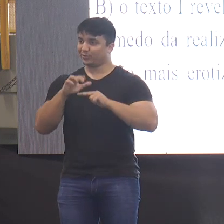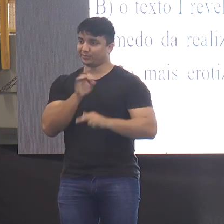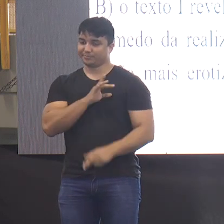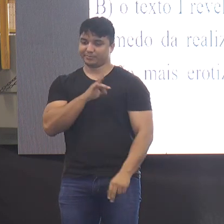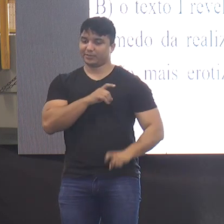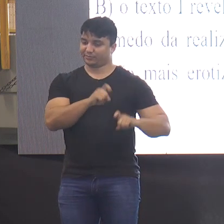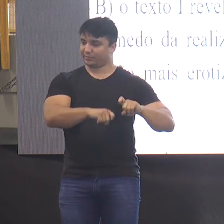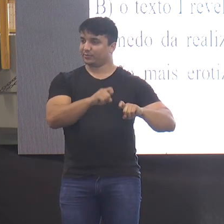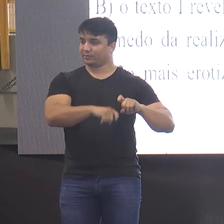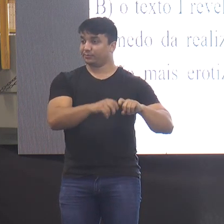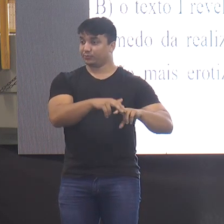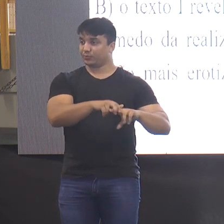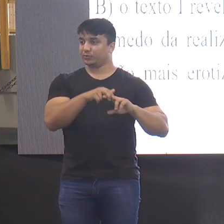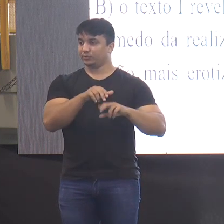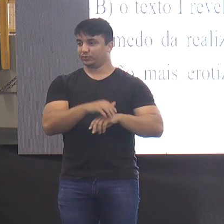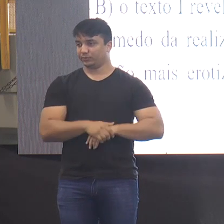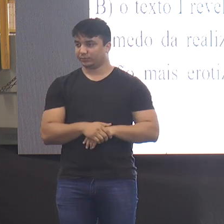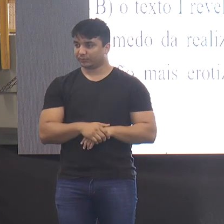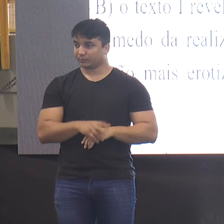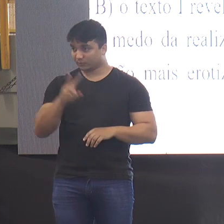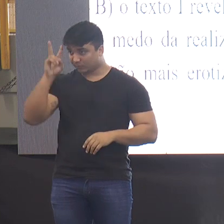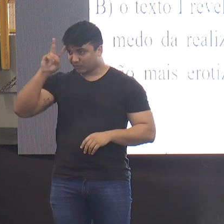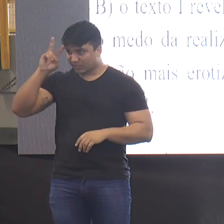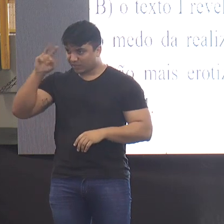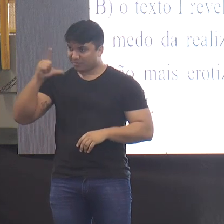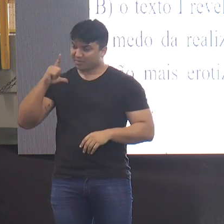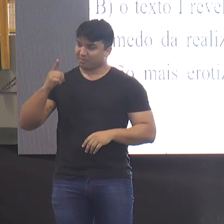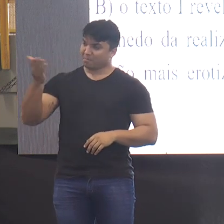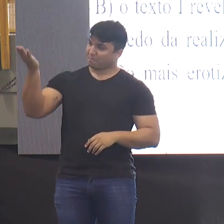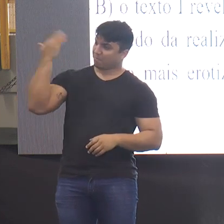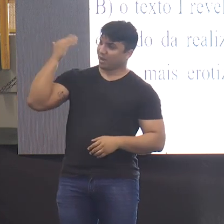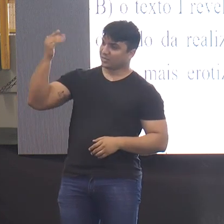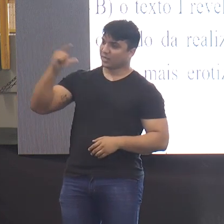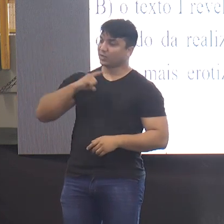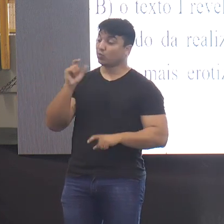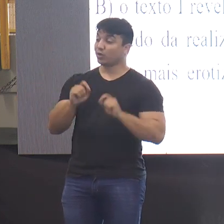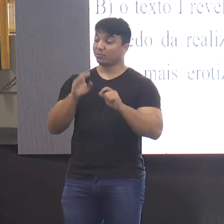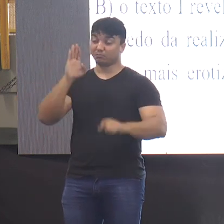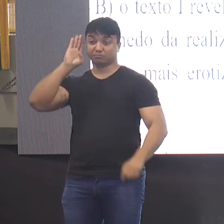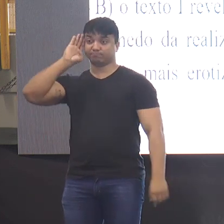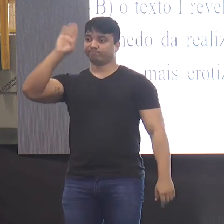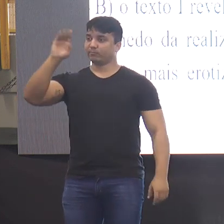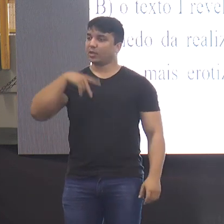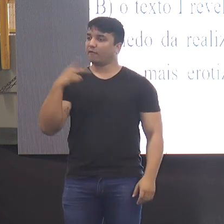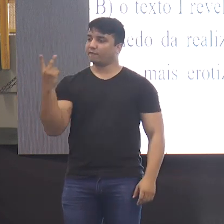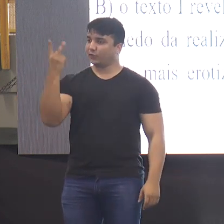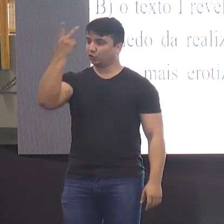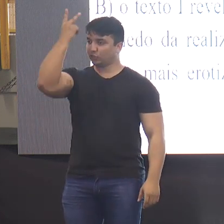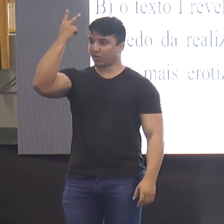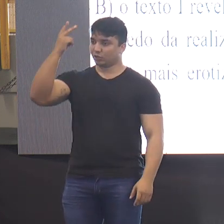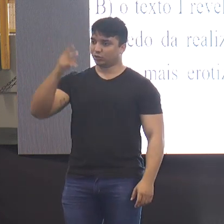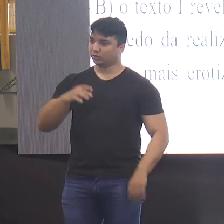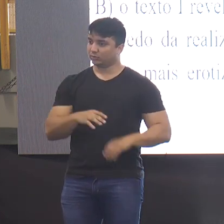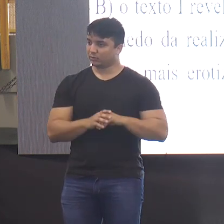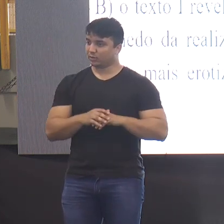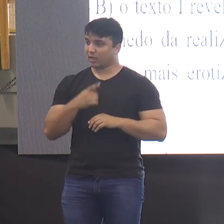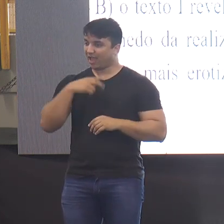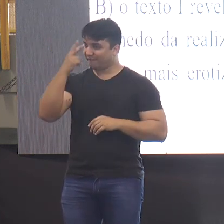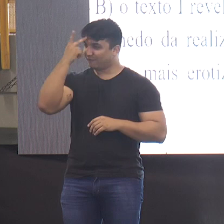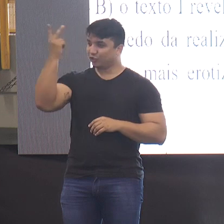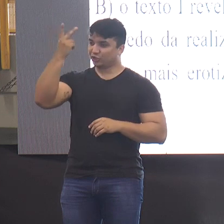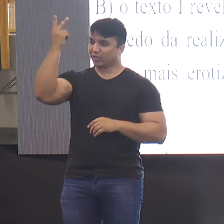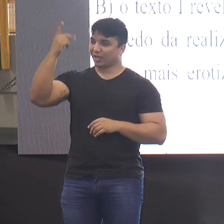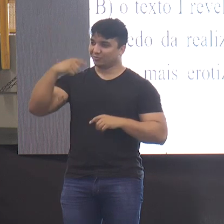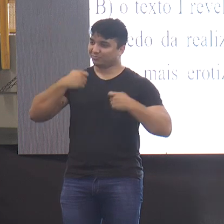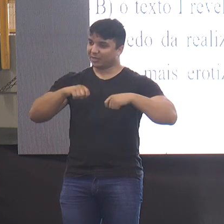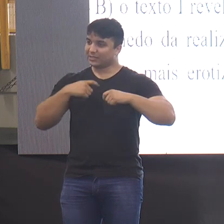sexo. Lembra que havia naquela época uma hipervalorização da virgindade. A menina tinha que casar virgem.